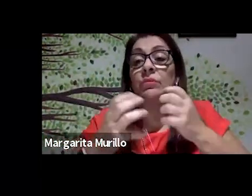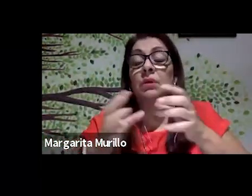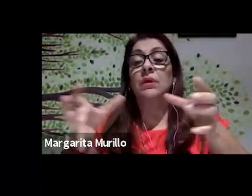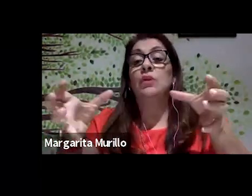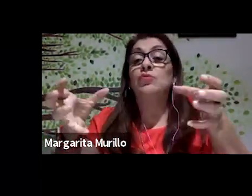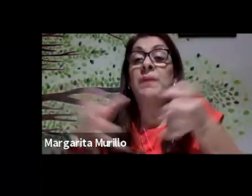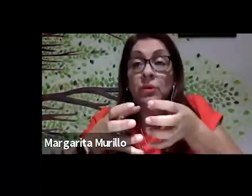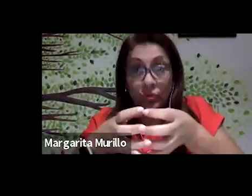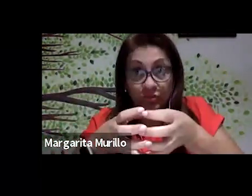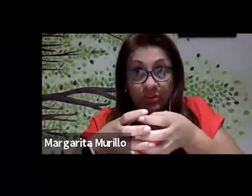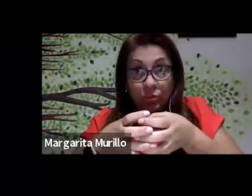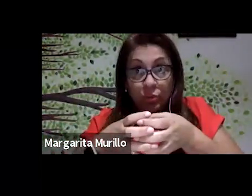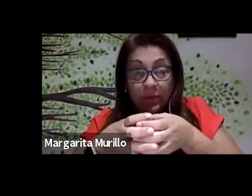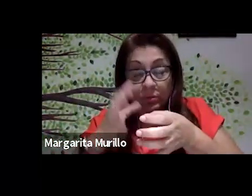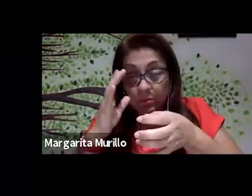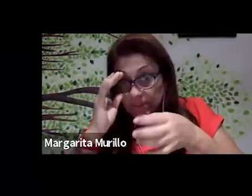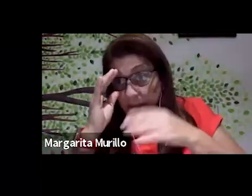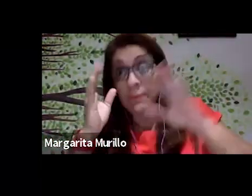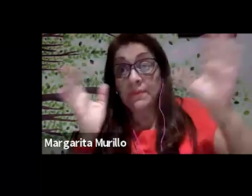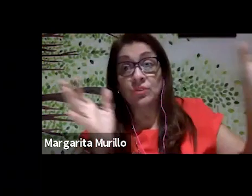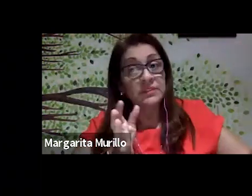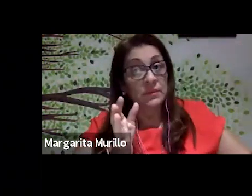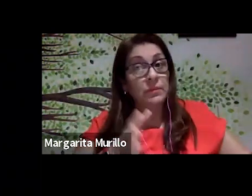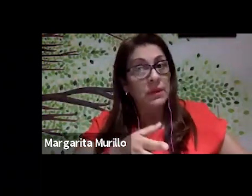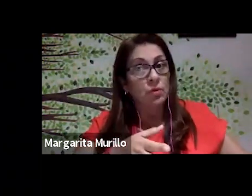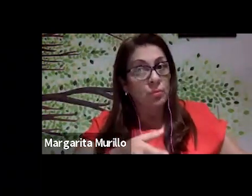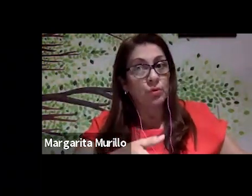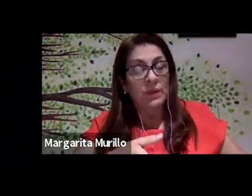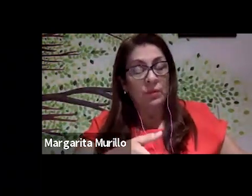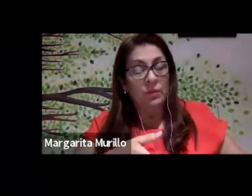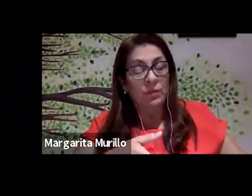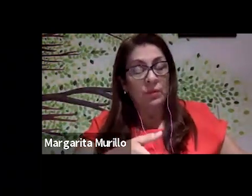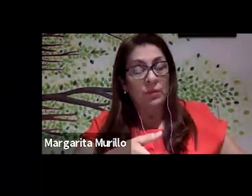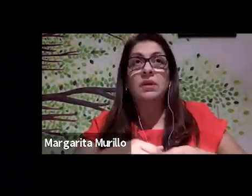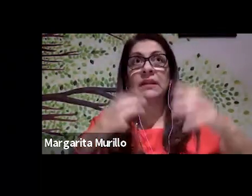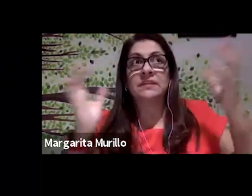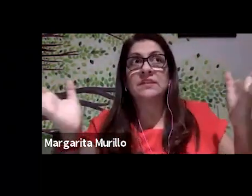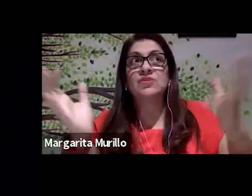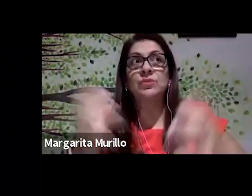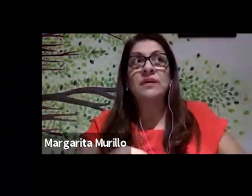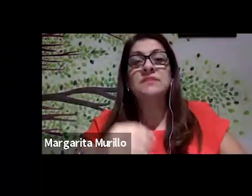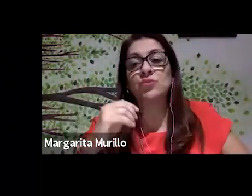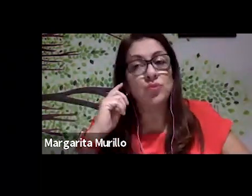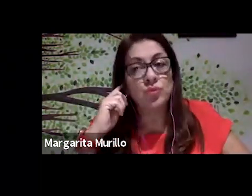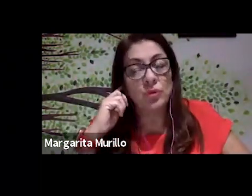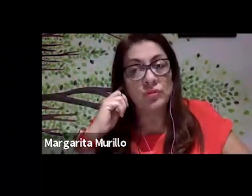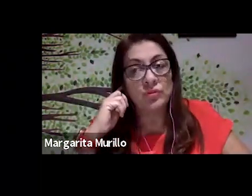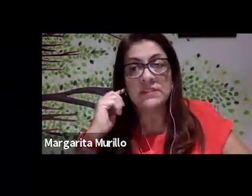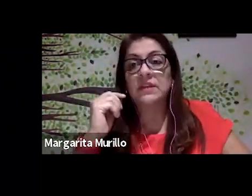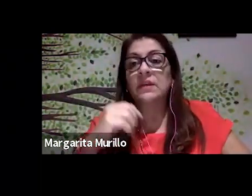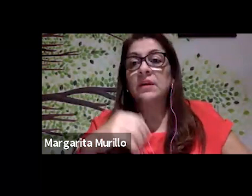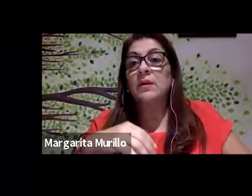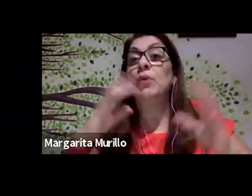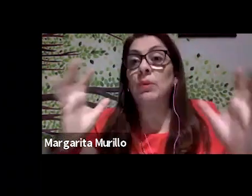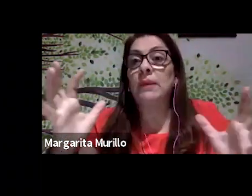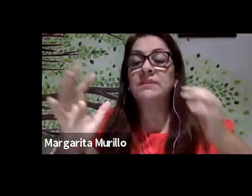encerraron los vínculos se redujeron ya había personas que vivían con pocos vínculos en las grandes ciudades esto es uno de los